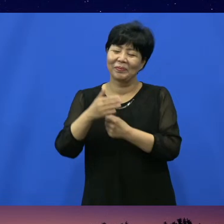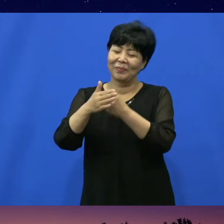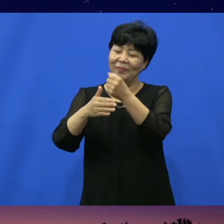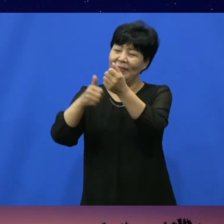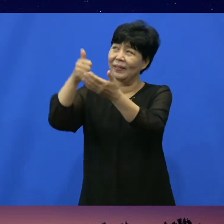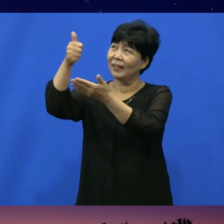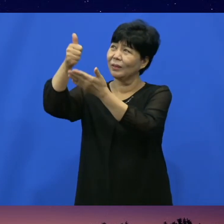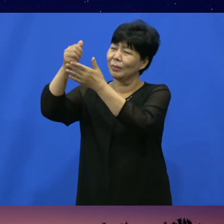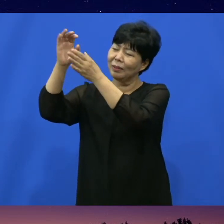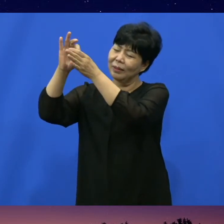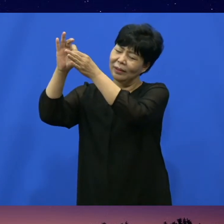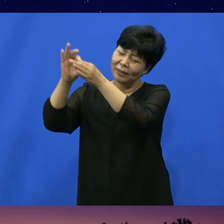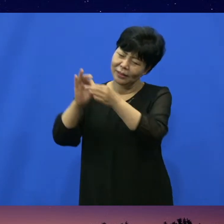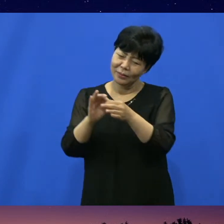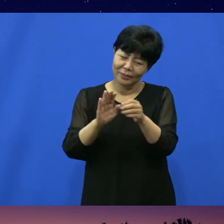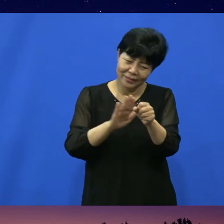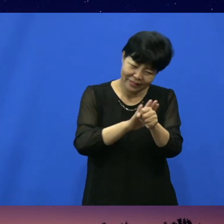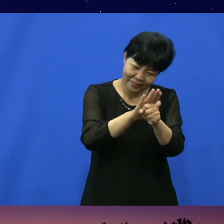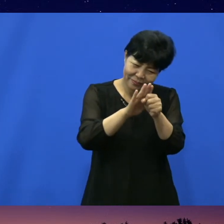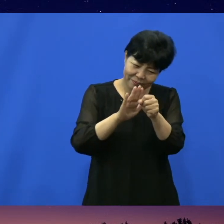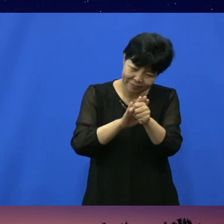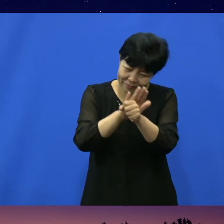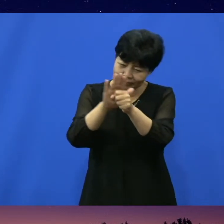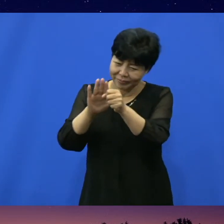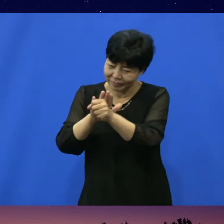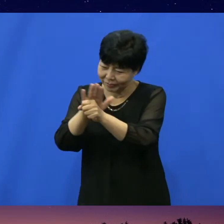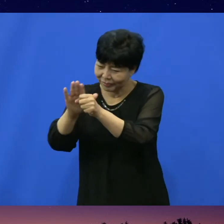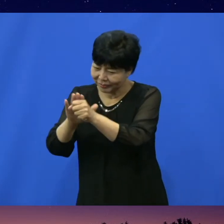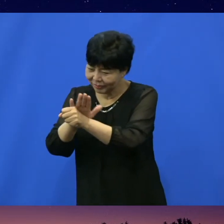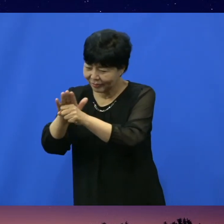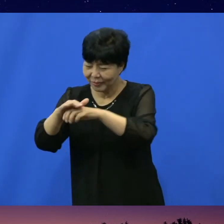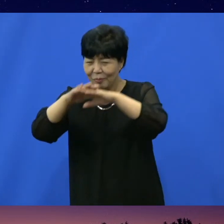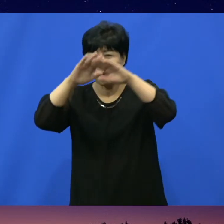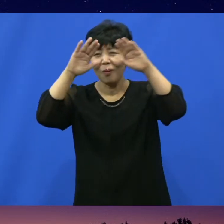하나님은 계속 사랑을 원하세요. 사랑을 원하세요. 모든 거.